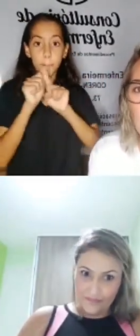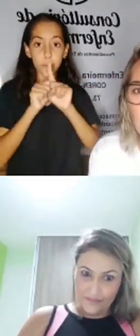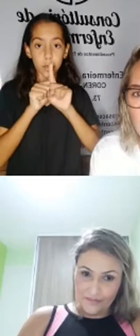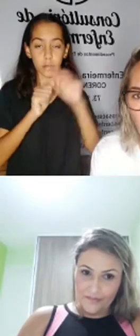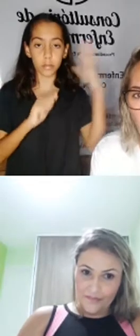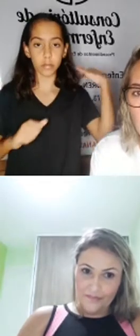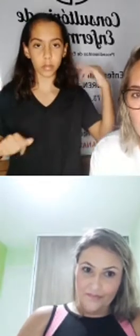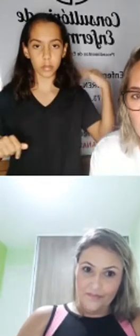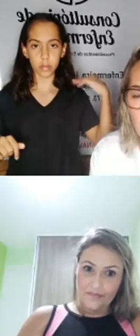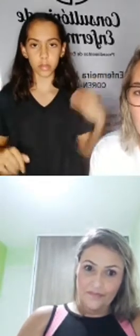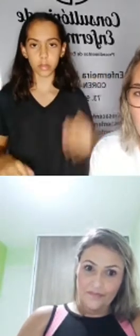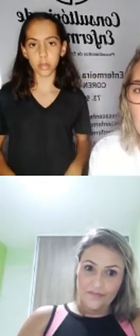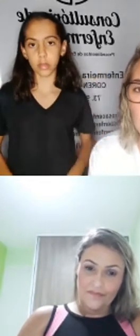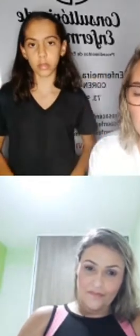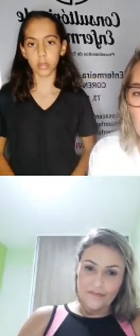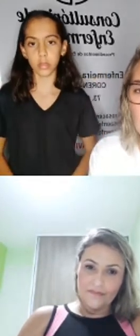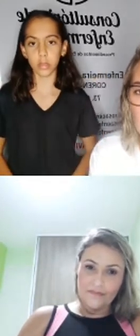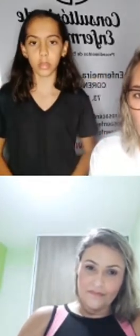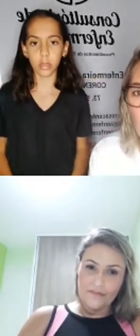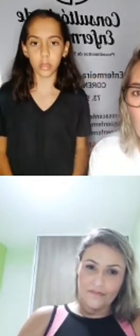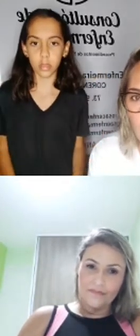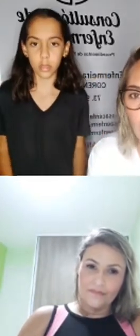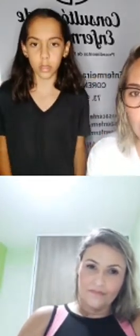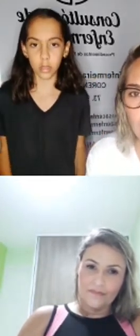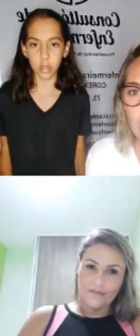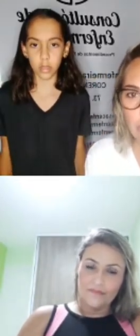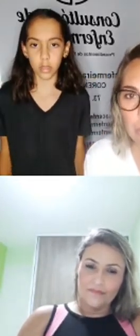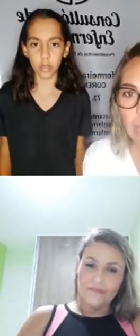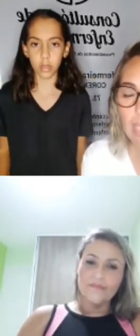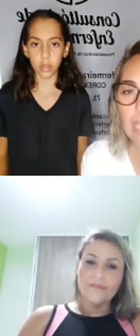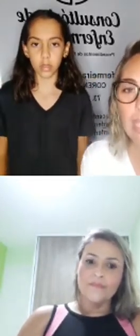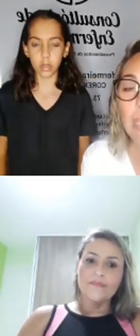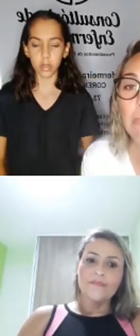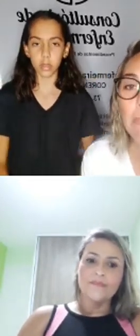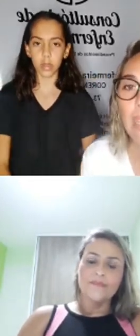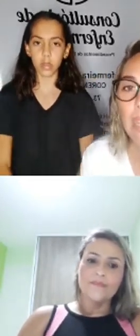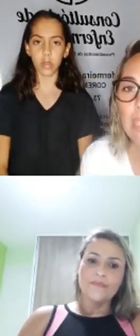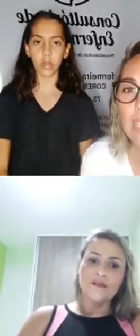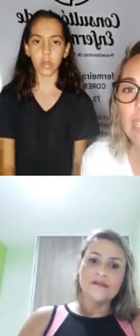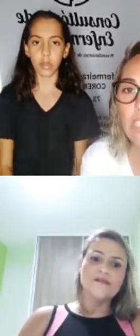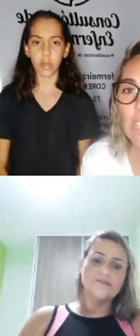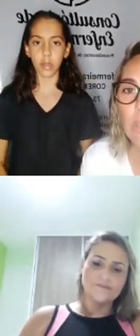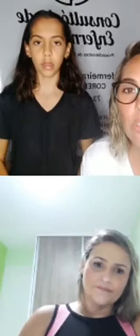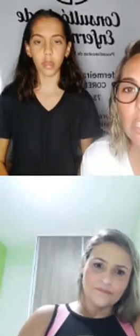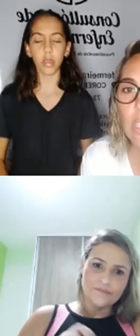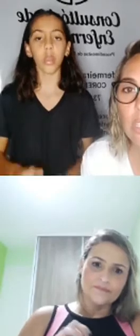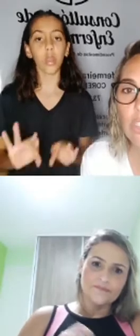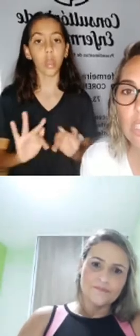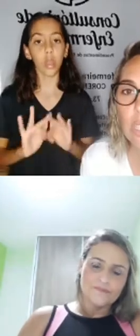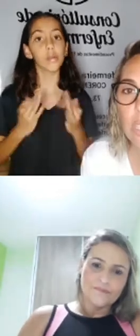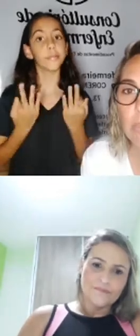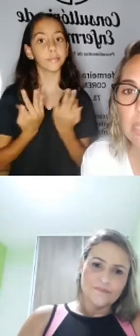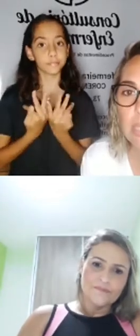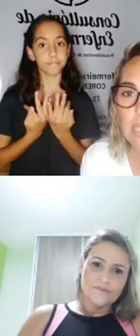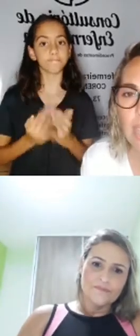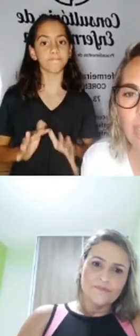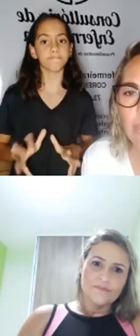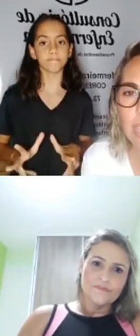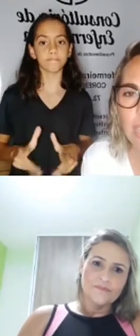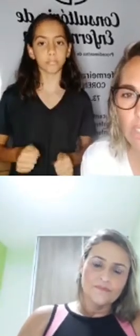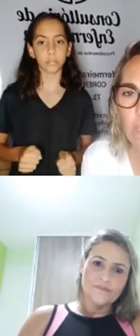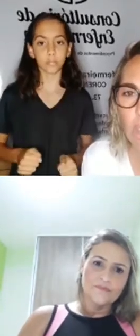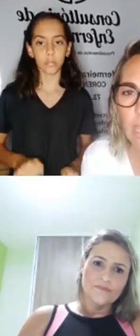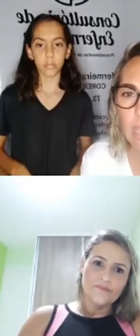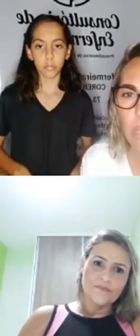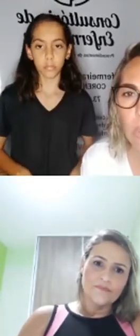que seria melhor para ela, né, e pela proteção no geral, né, da família, né? Essa Sim. questão de precisar